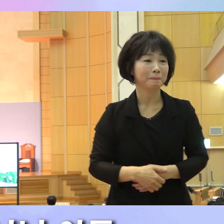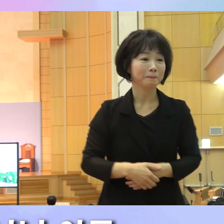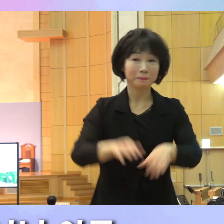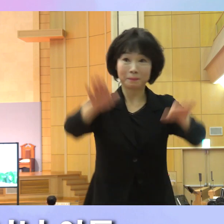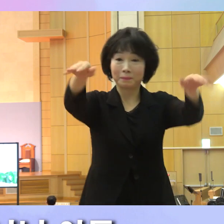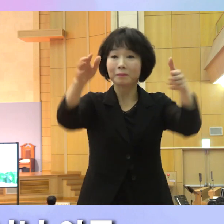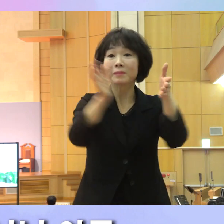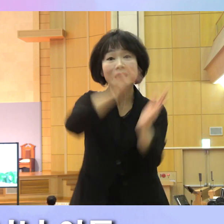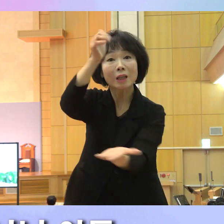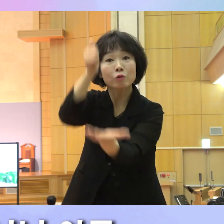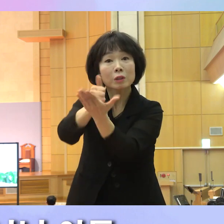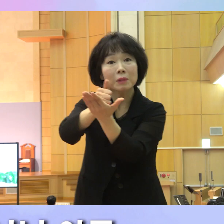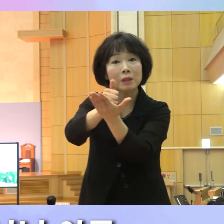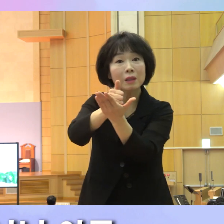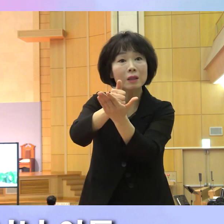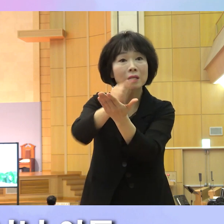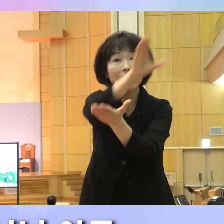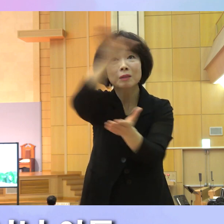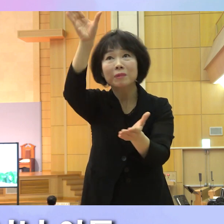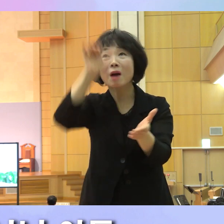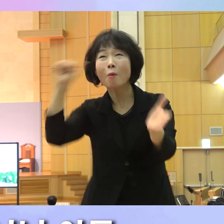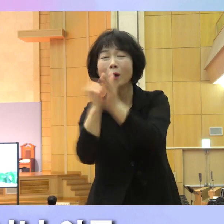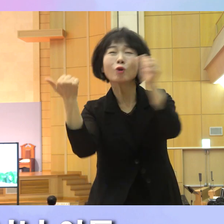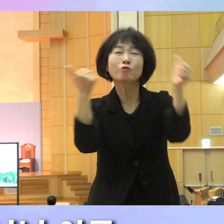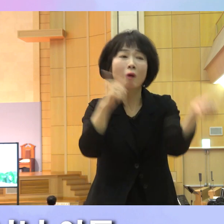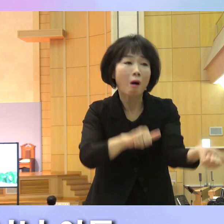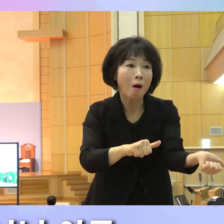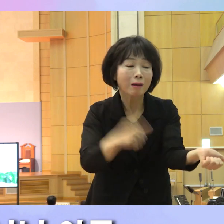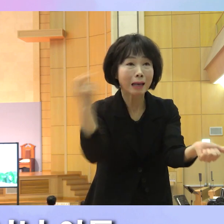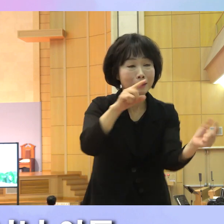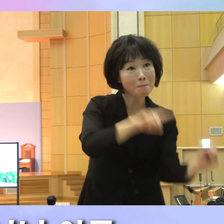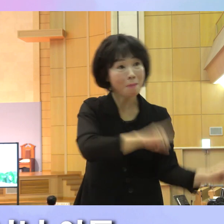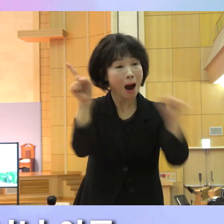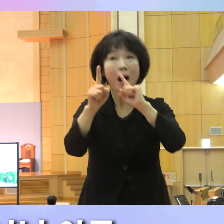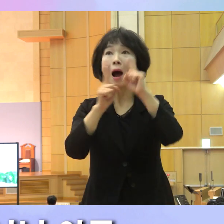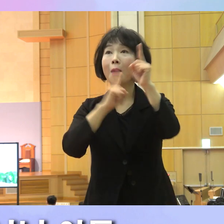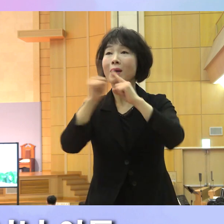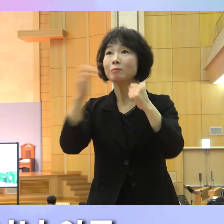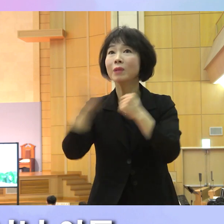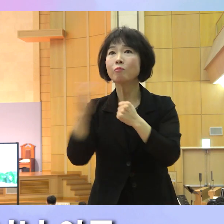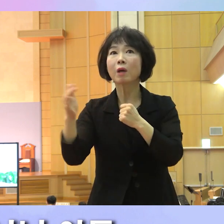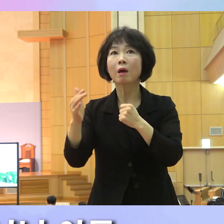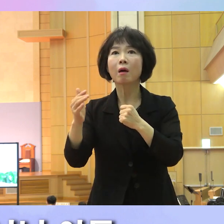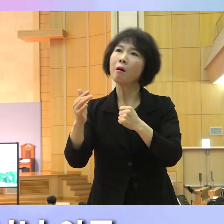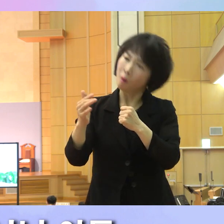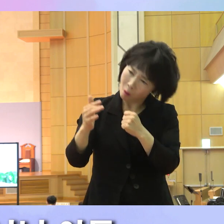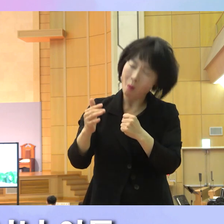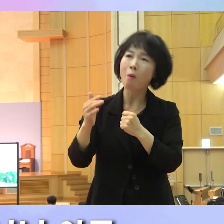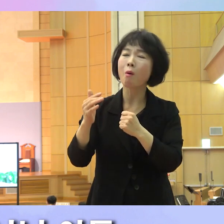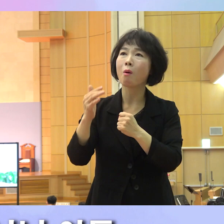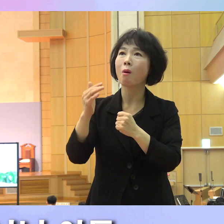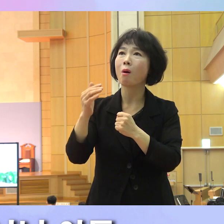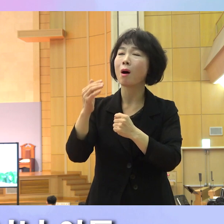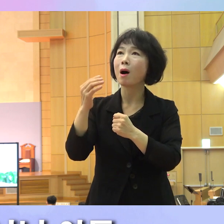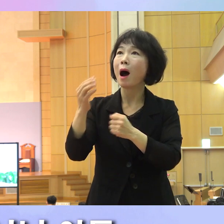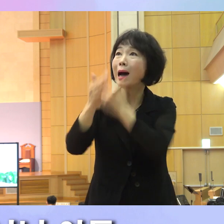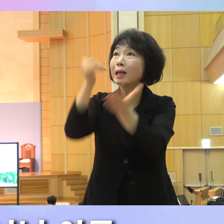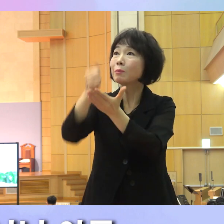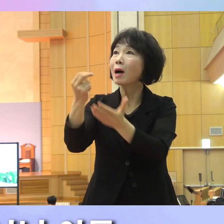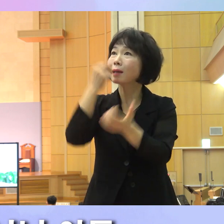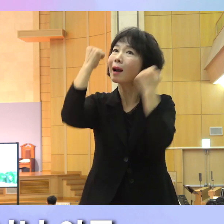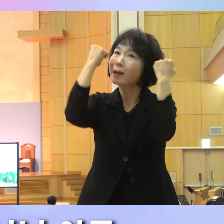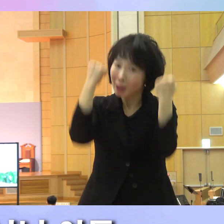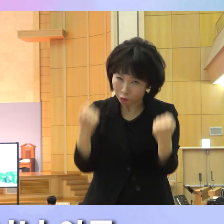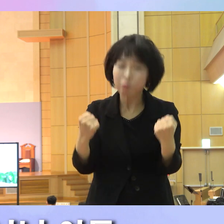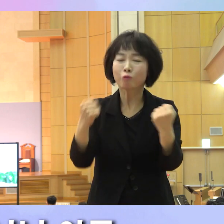예수님께서 죽었다가 살아난 이 말씀 때문에 하나님은 살아계신 하나님이라고 하는 이 사실을 여러분 깨달아